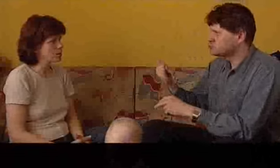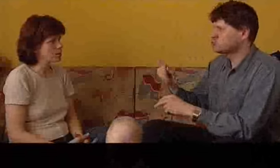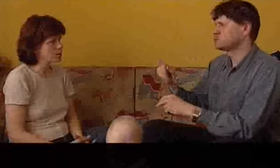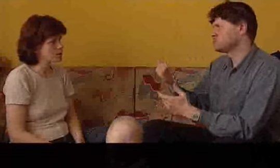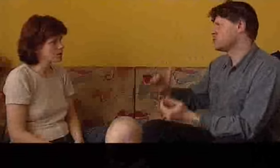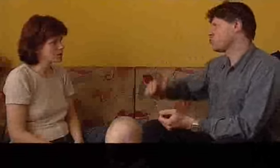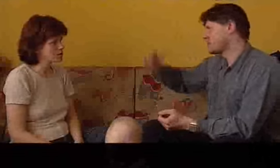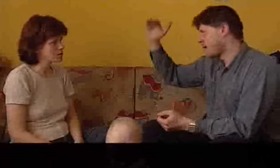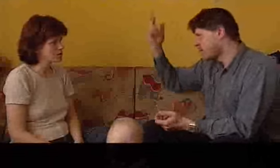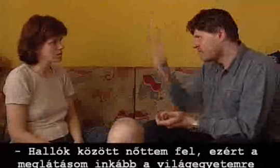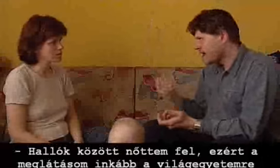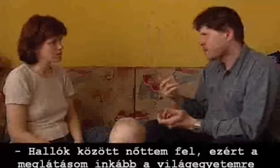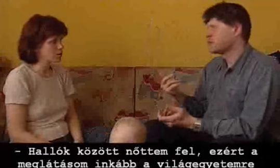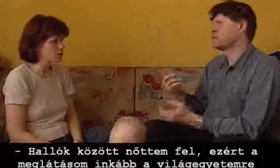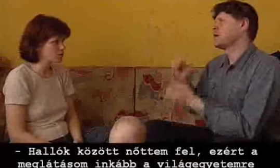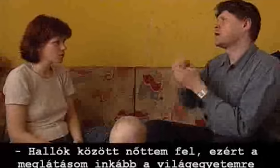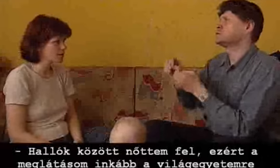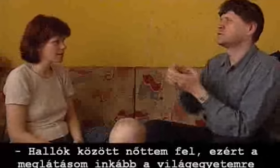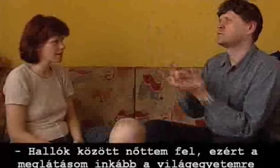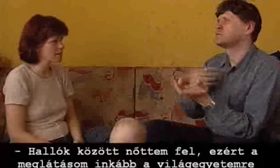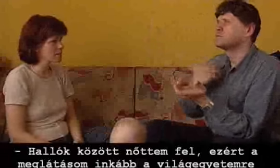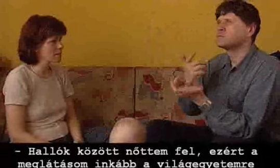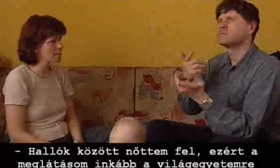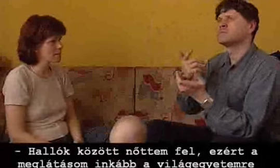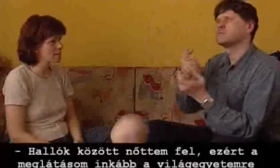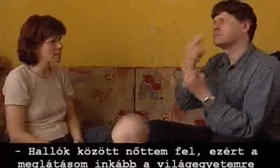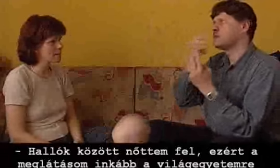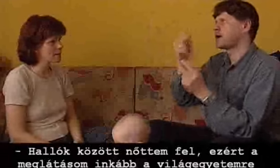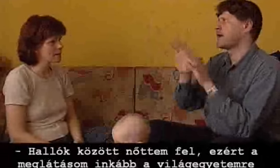A hallók között is, a hallók között nőttem fel,